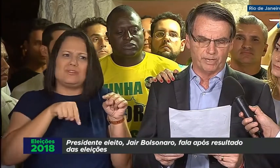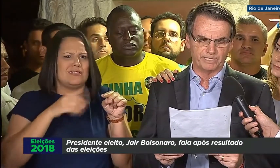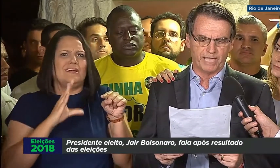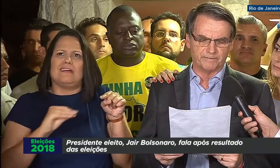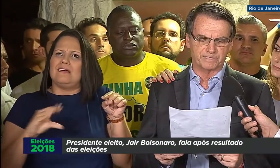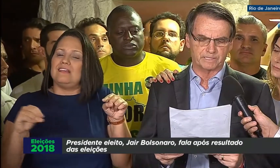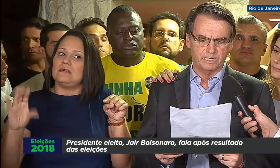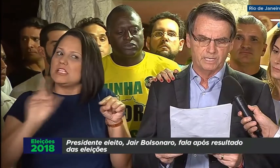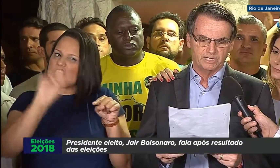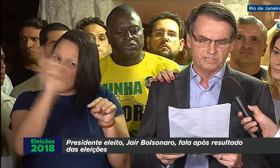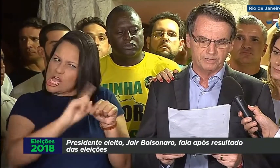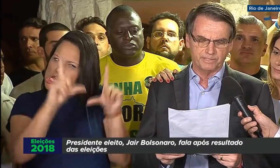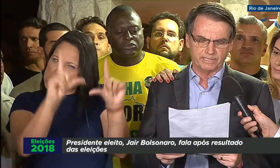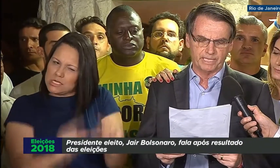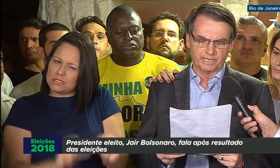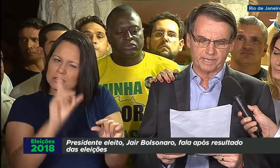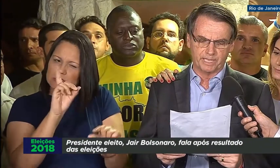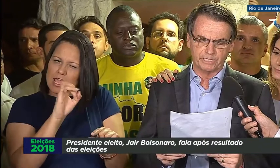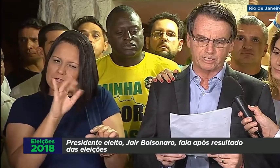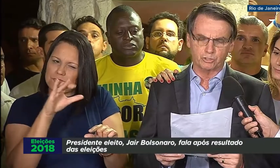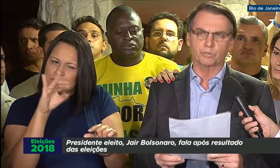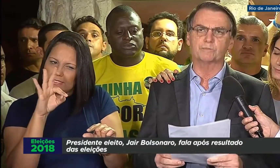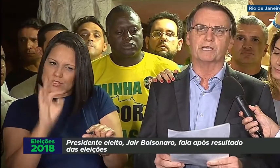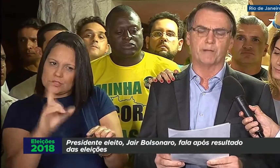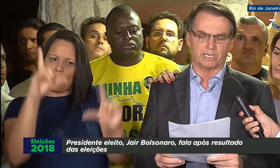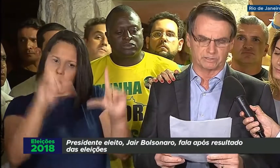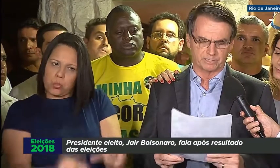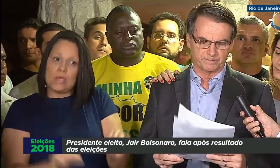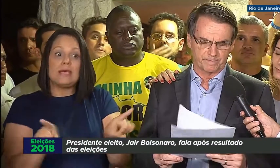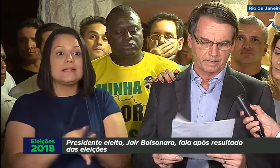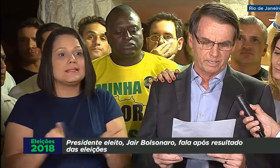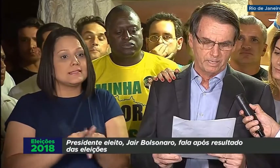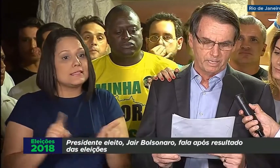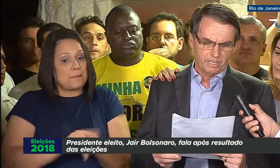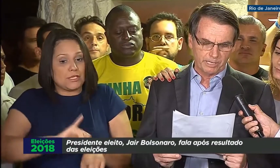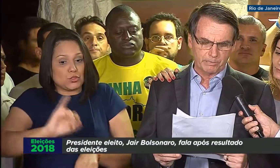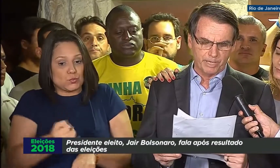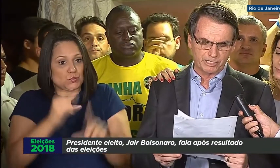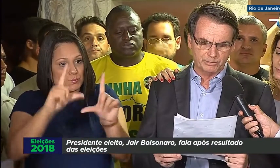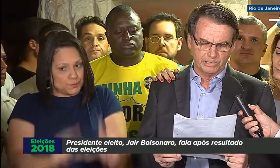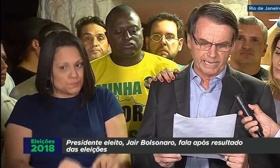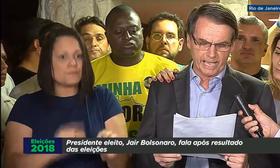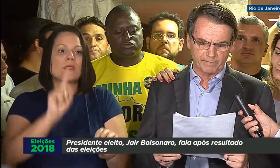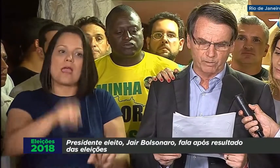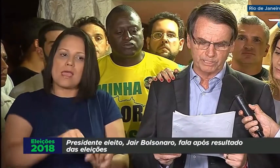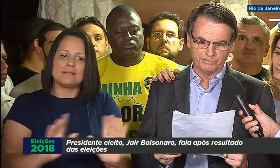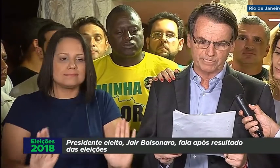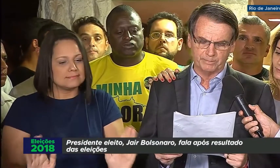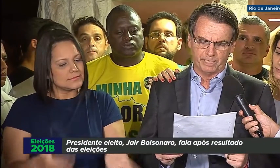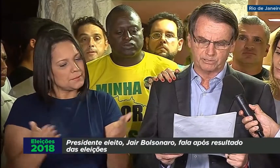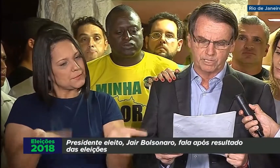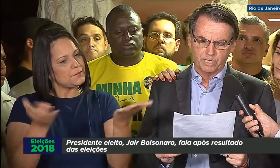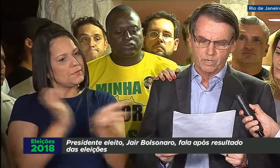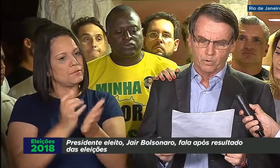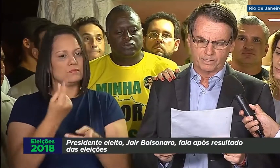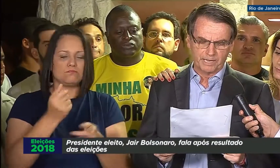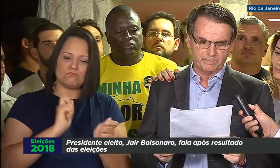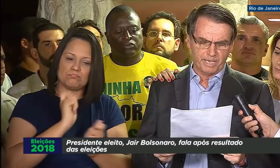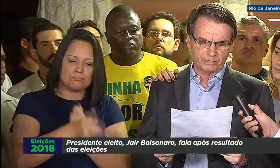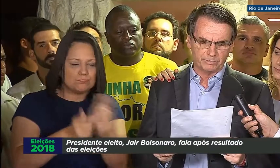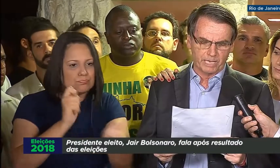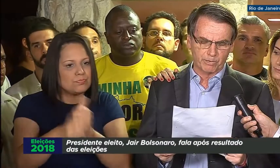de menores déficits, dívida decrescente e juros mais baixos. Isso estimulará os investimentos,